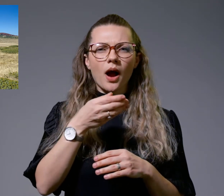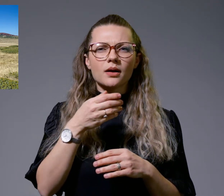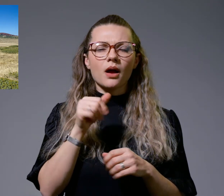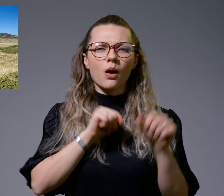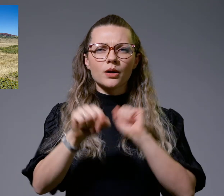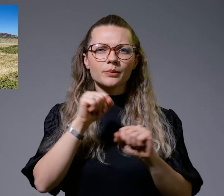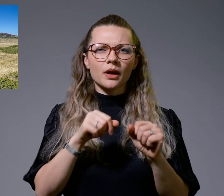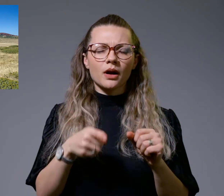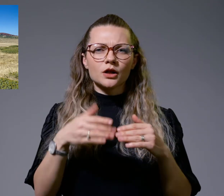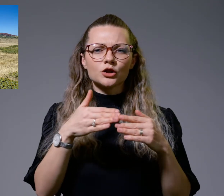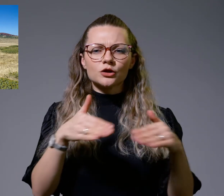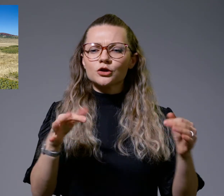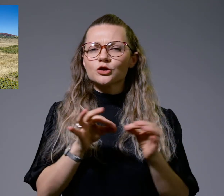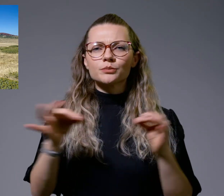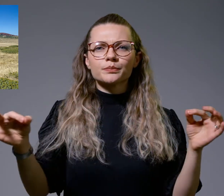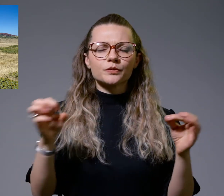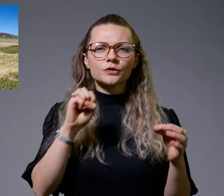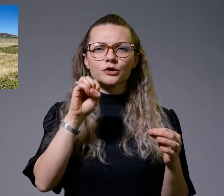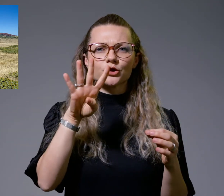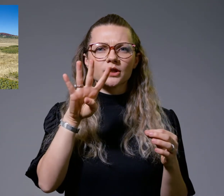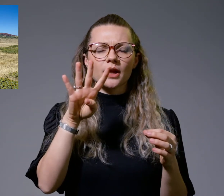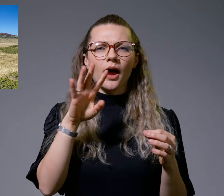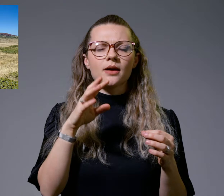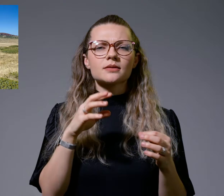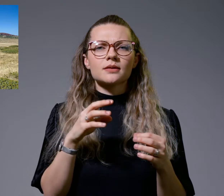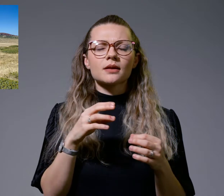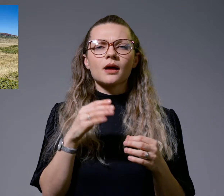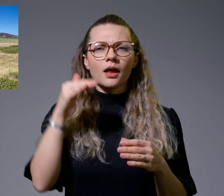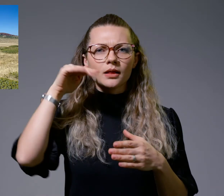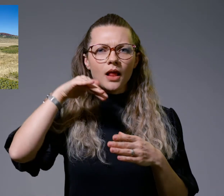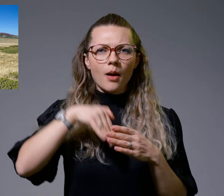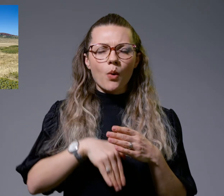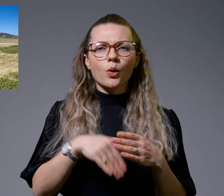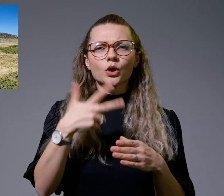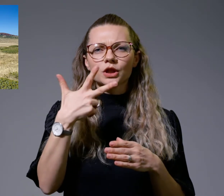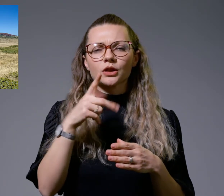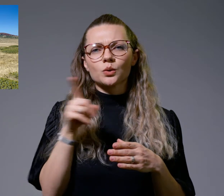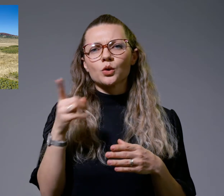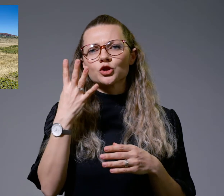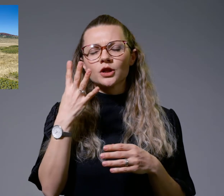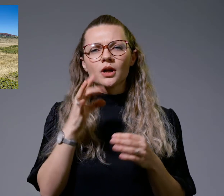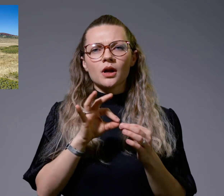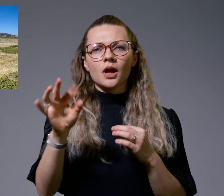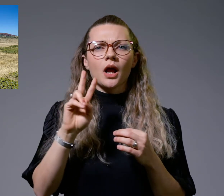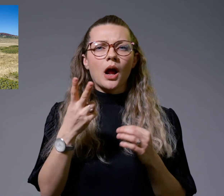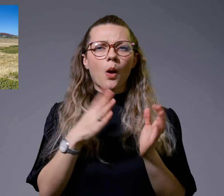ширина околу 14 и длабочина 3 до 4 километри, принудувајќи